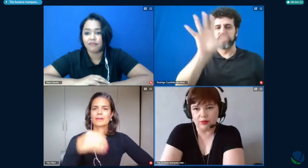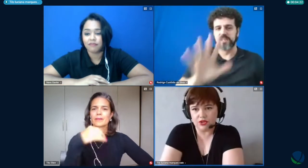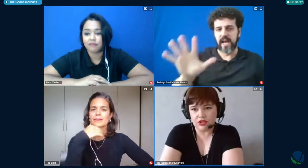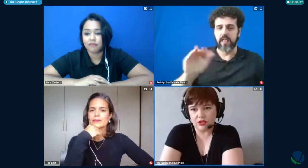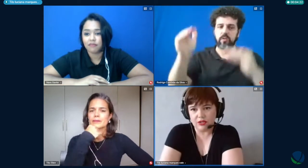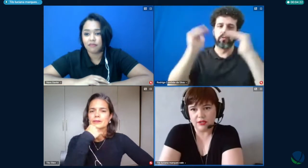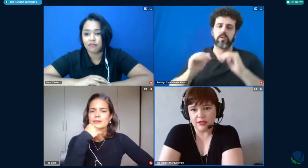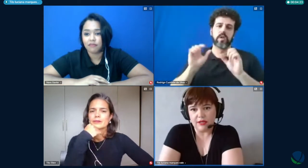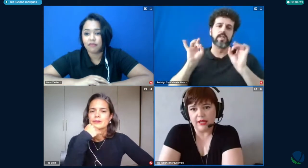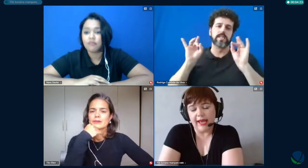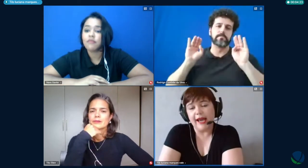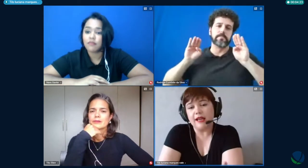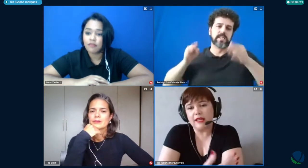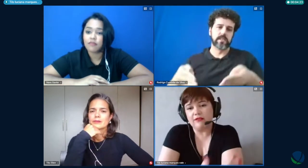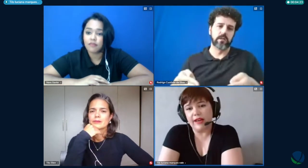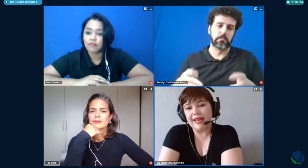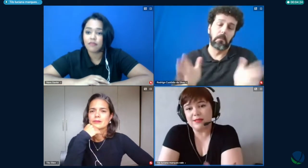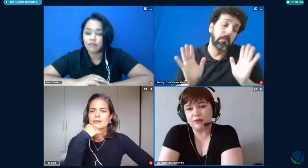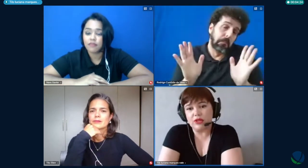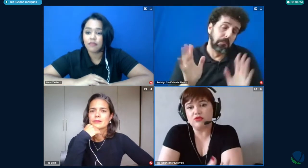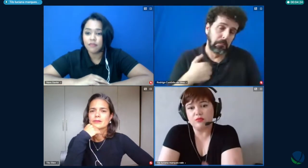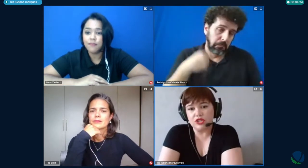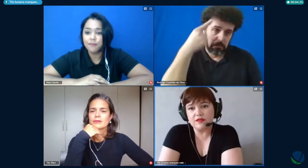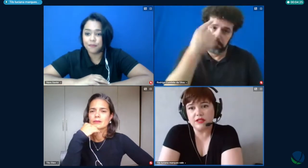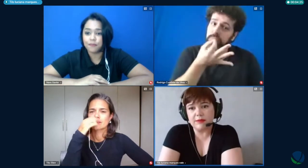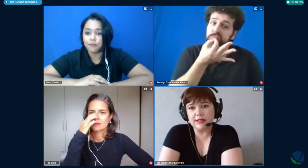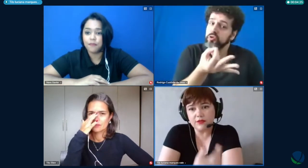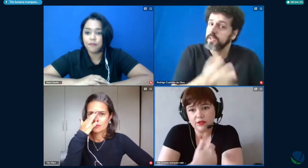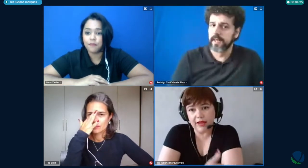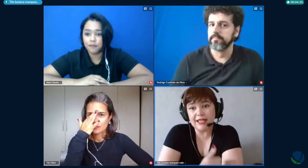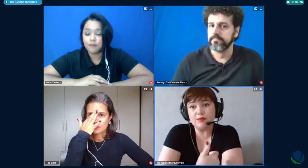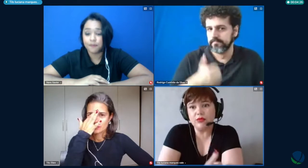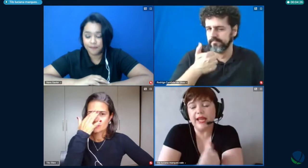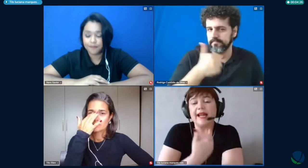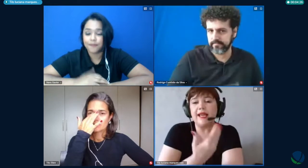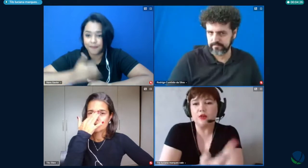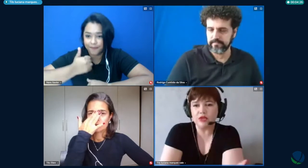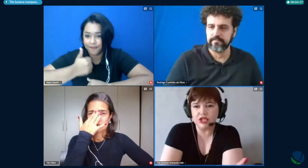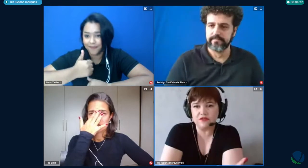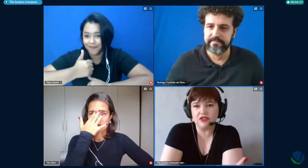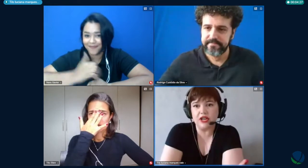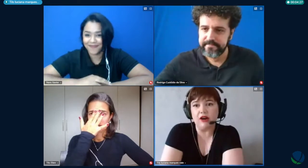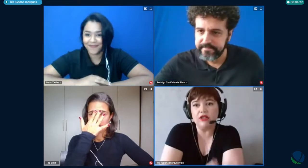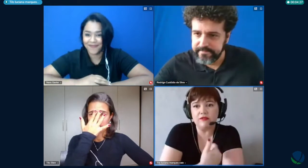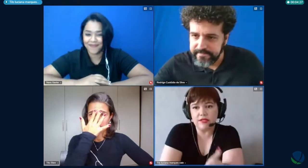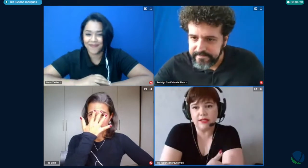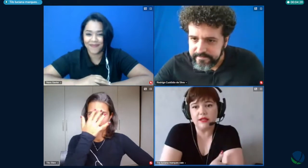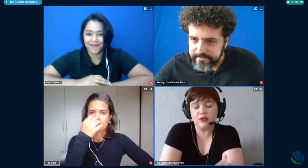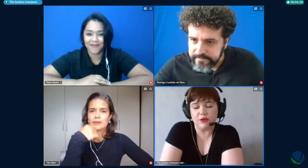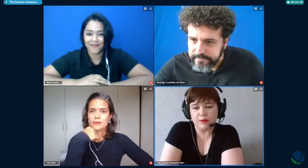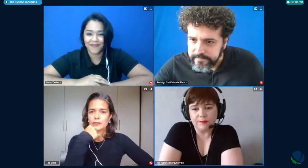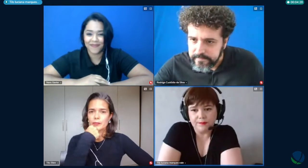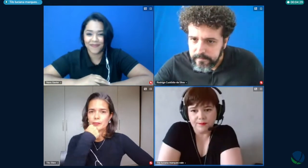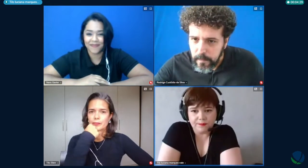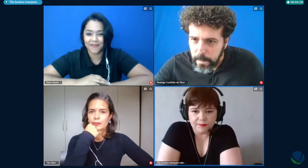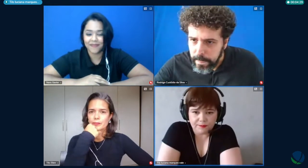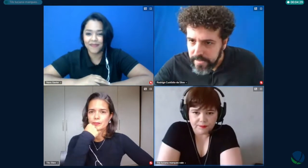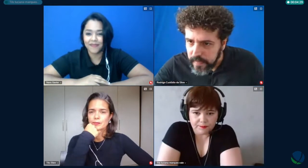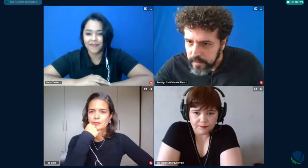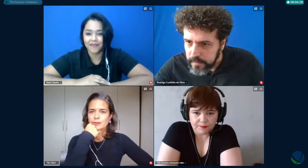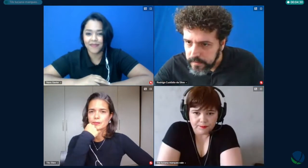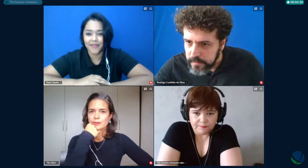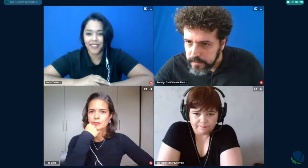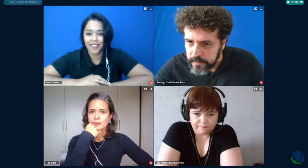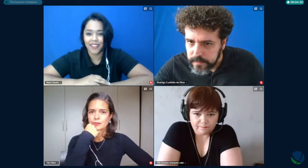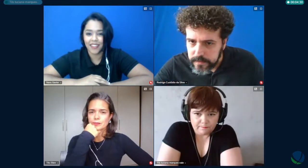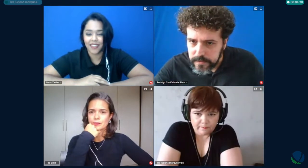dessa ponte. Ela que vai responder os objetivos específicos, que vai responder aquele objetivo geral que você trilhou.